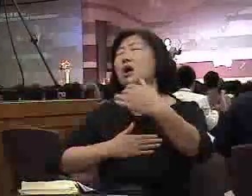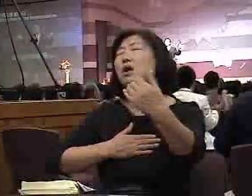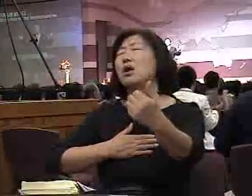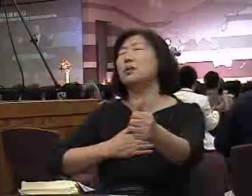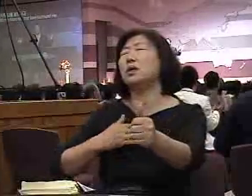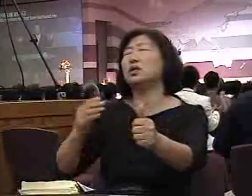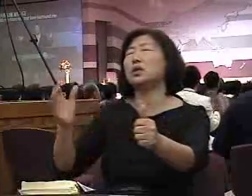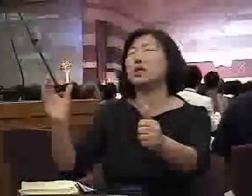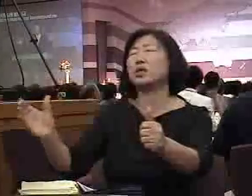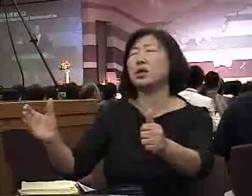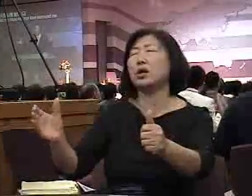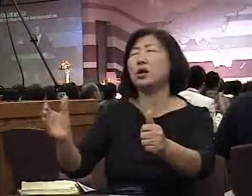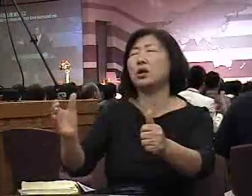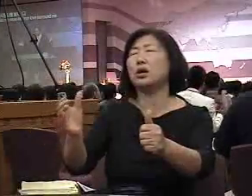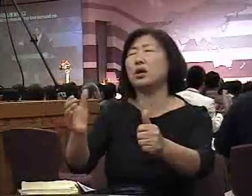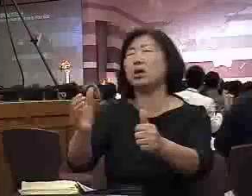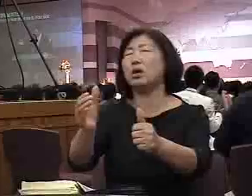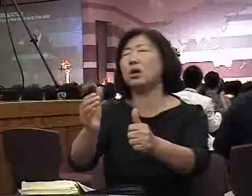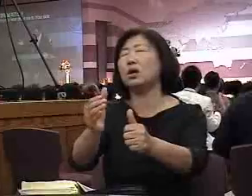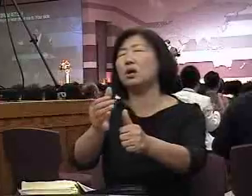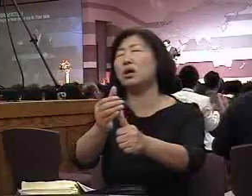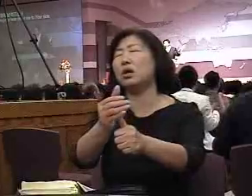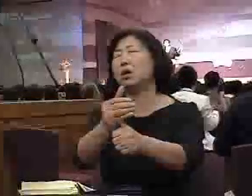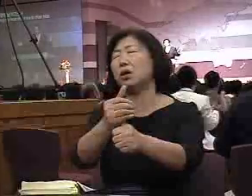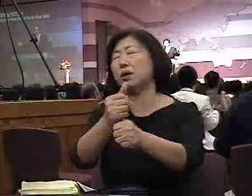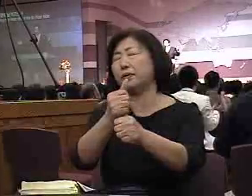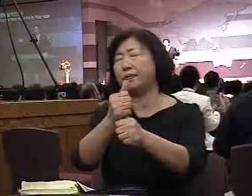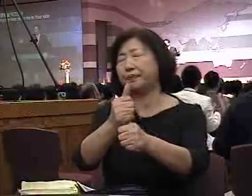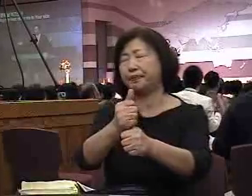사랑 나를 붙드시